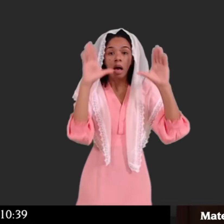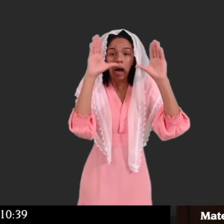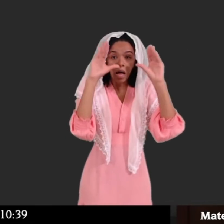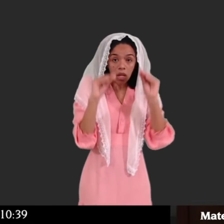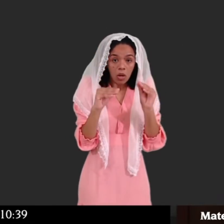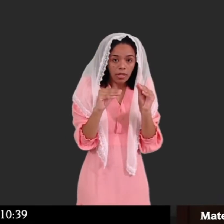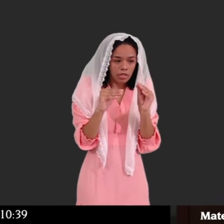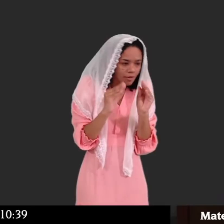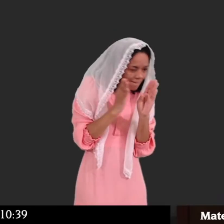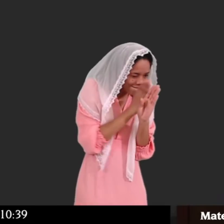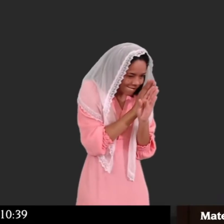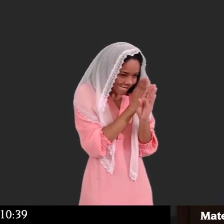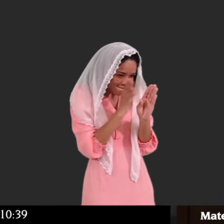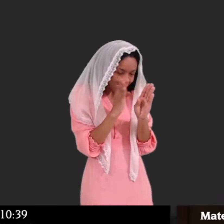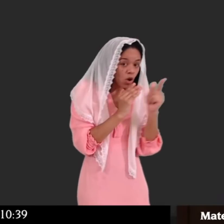retirou-se.